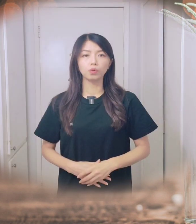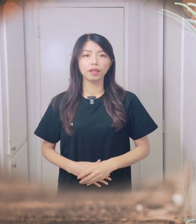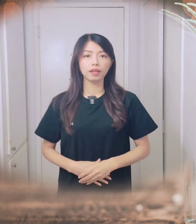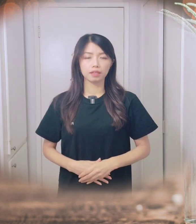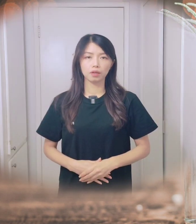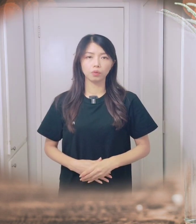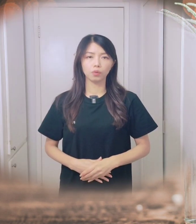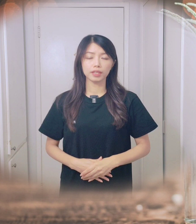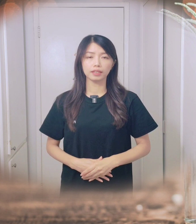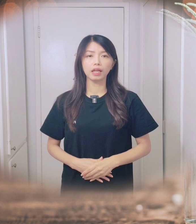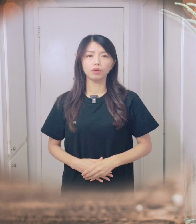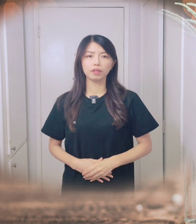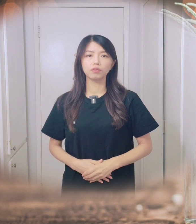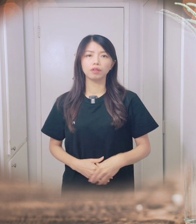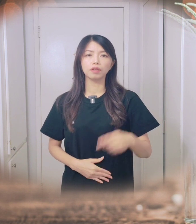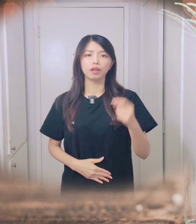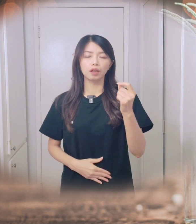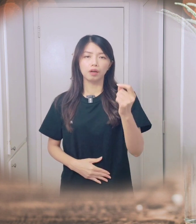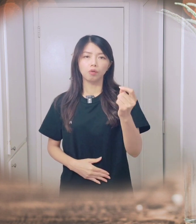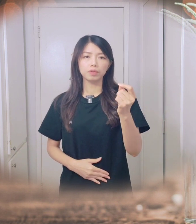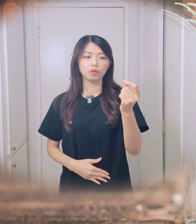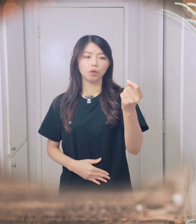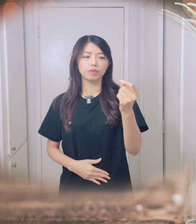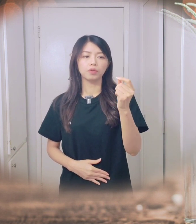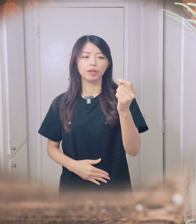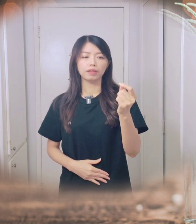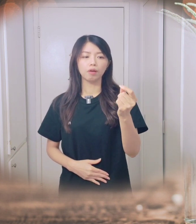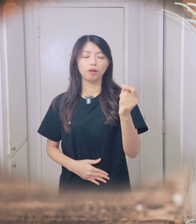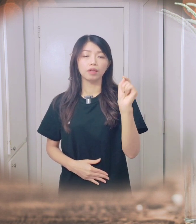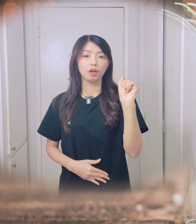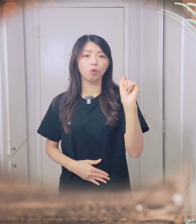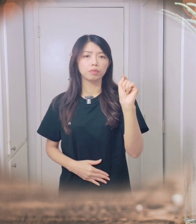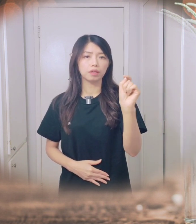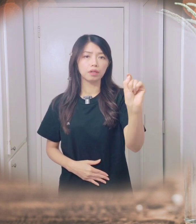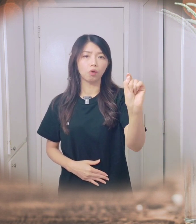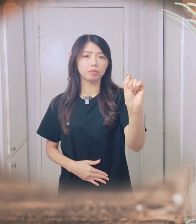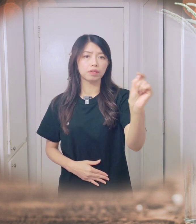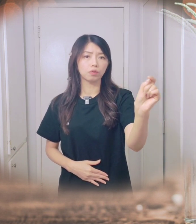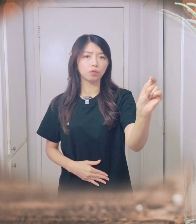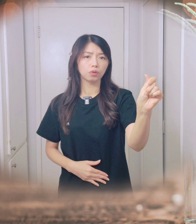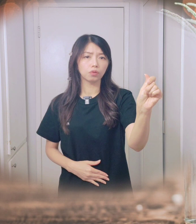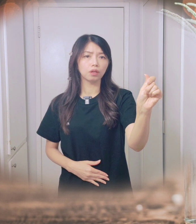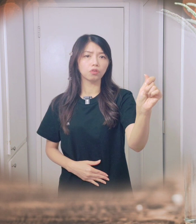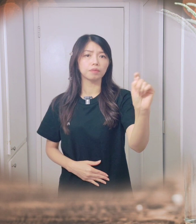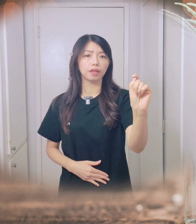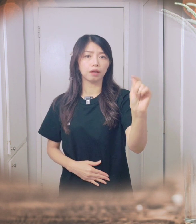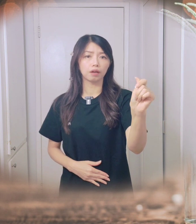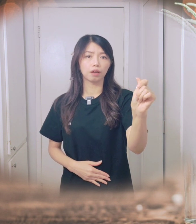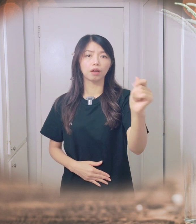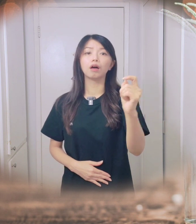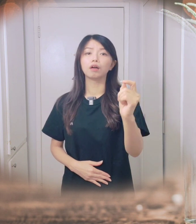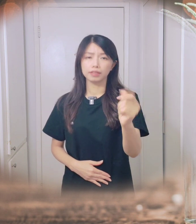작은 고난에 지쳐도 작다라고 하는 데의 수어는 엄지하고 검지를 이용해서 이 엄지를 엄지대고 튕겨주시면